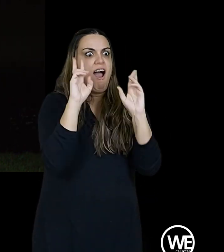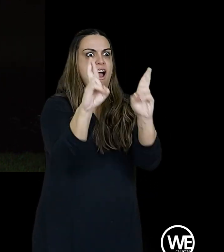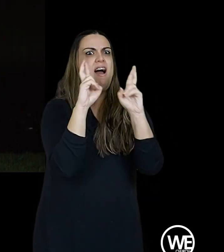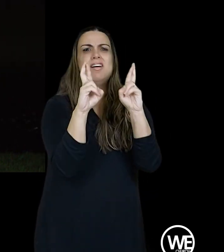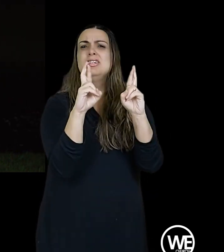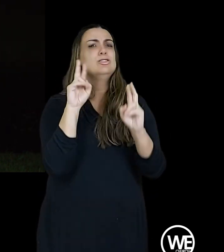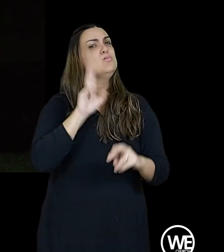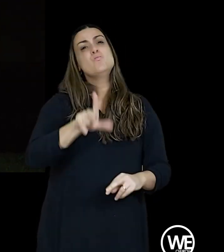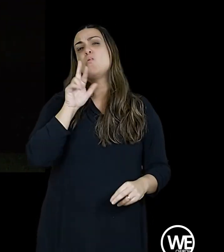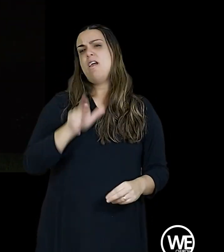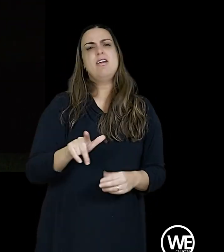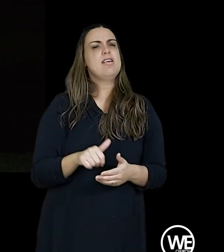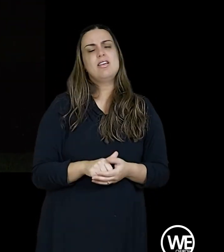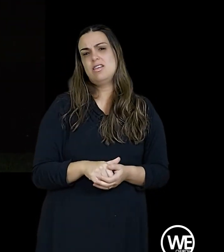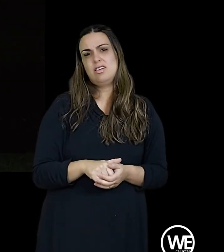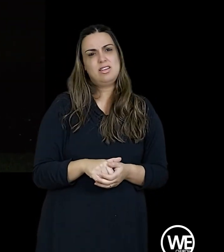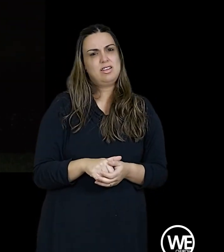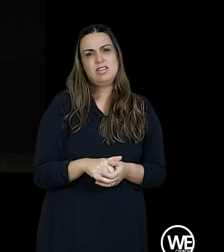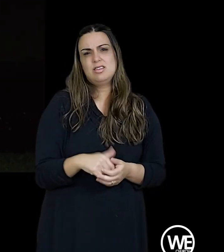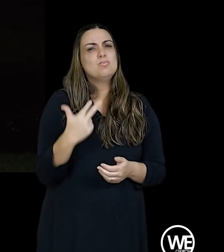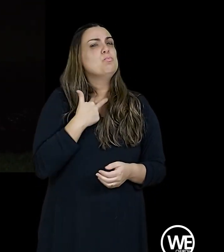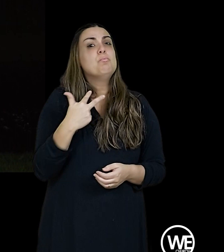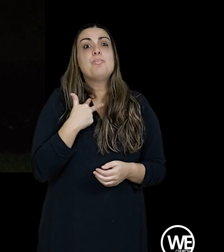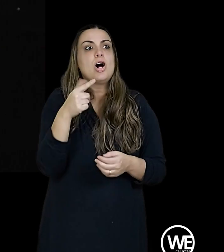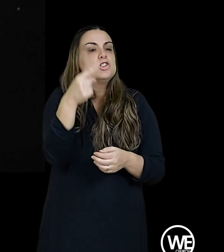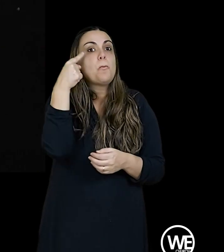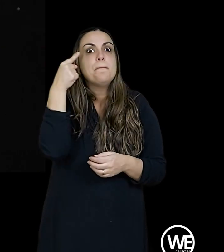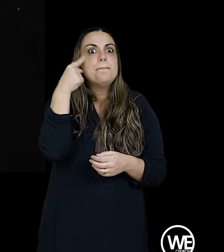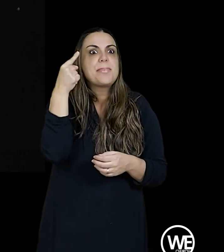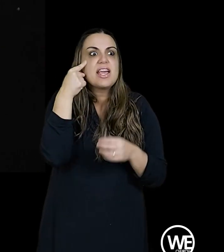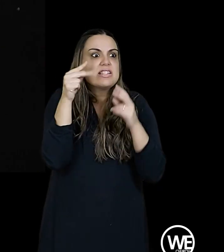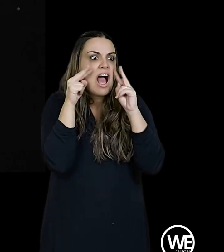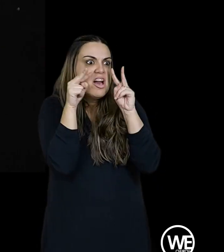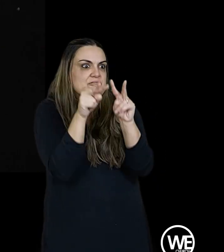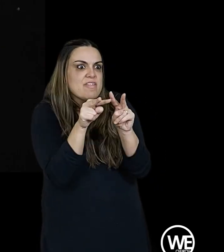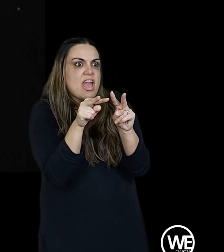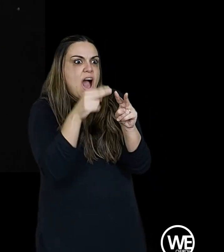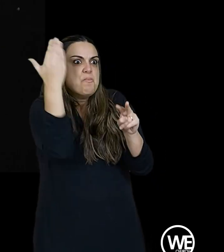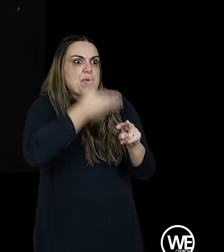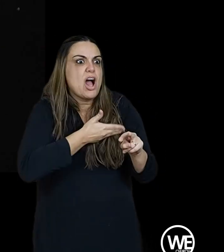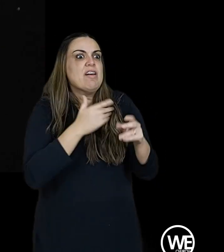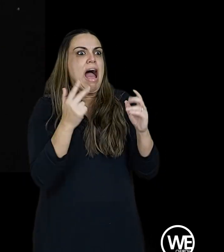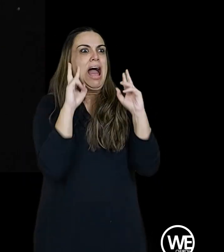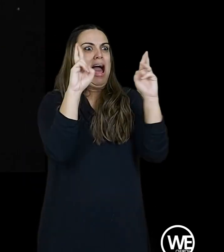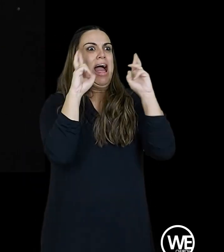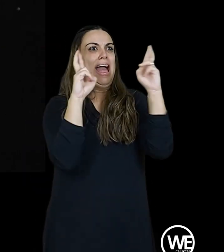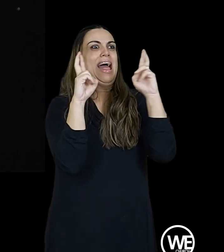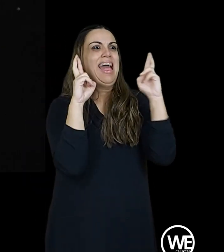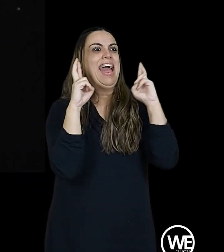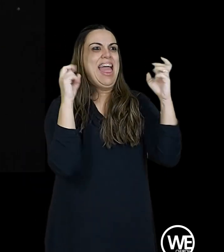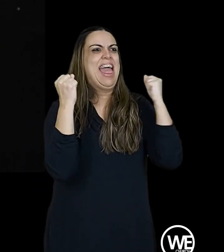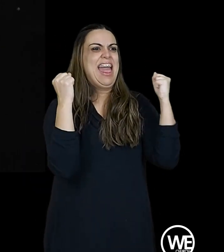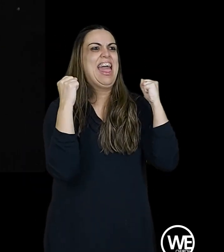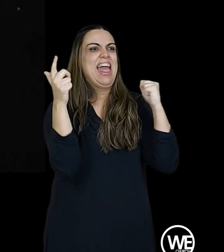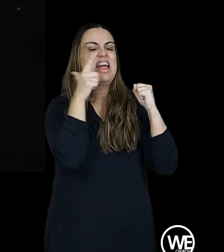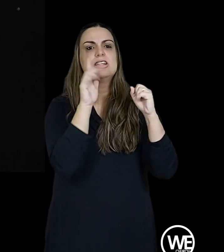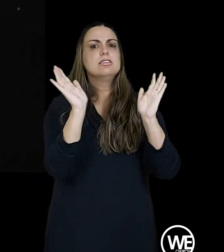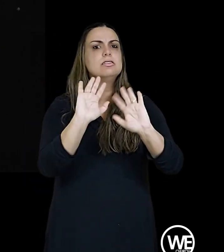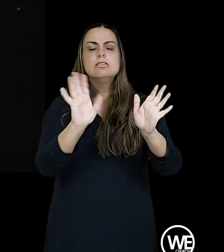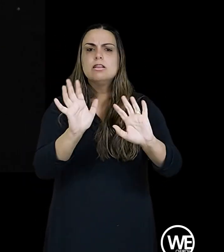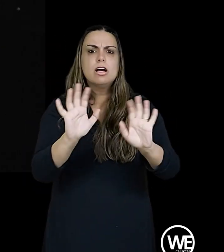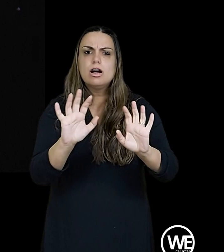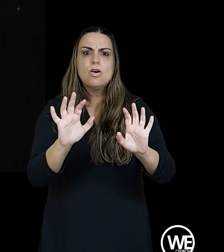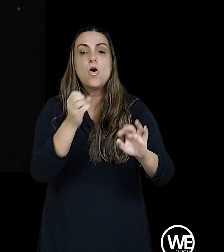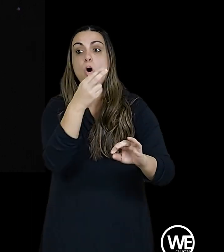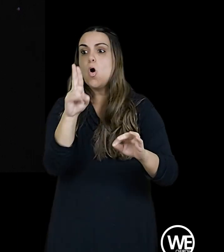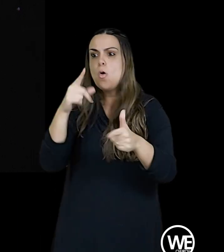é esperança, é qualquer outra coisa. E Deus nos convida neste momento a encarar as tribulações